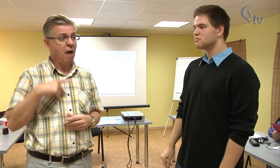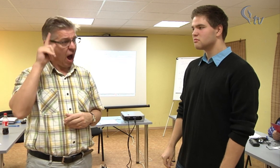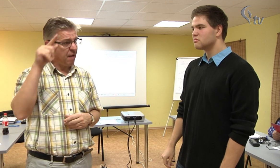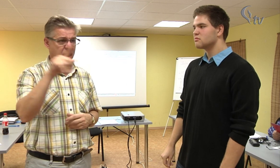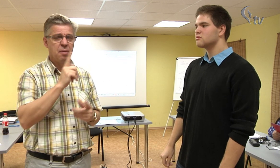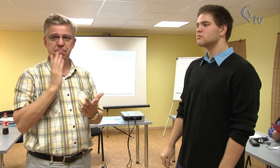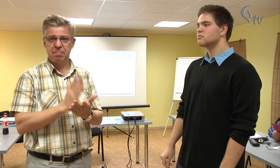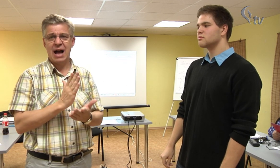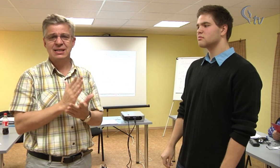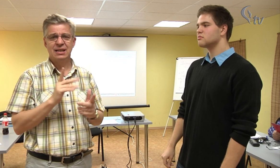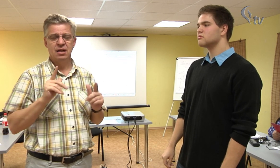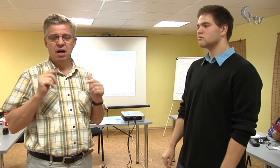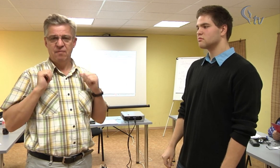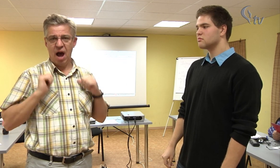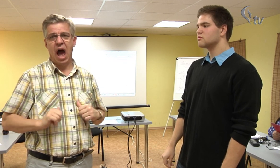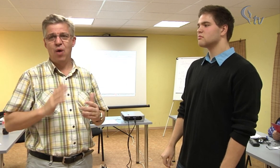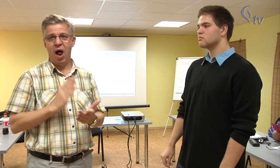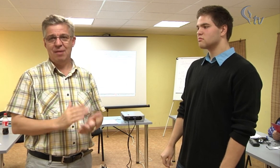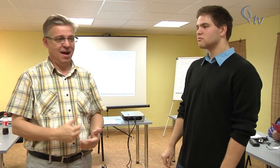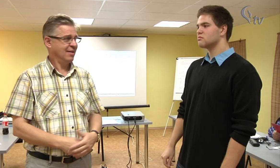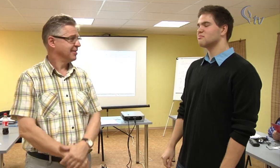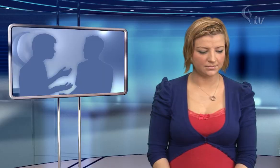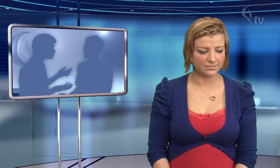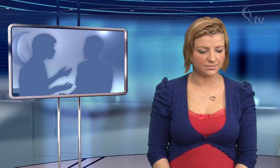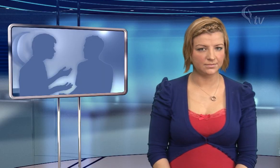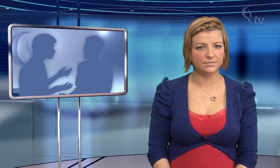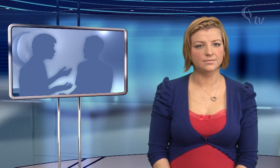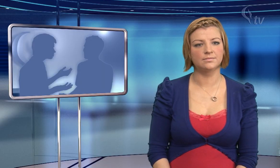selles mõttes ma arvan, et siin nad peaksid selle koolitusega kindlasti rahul olema.